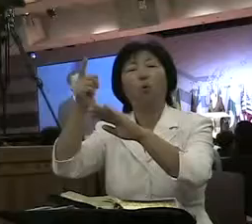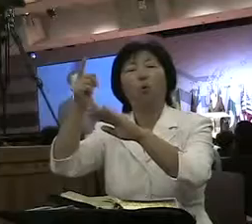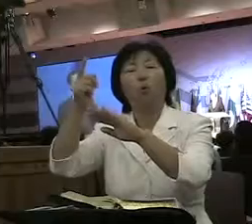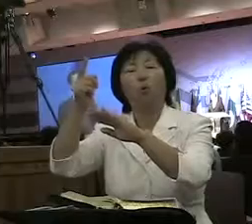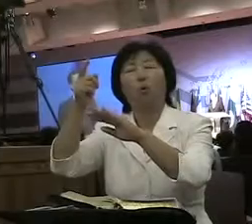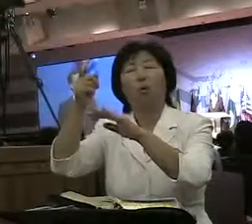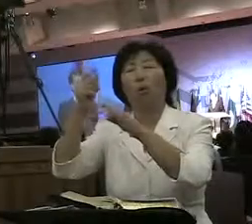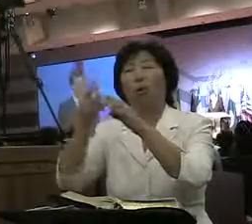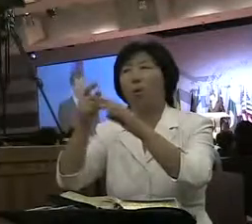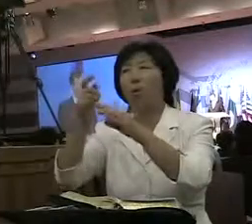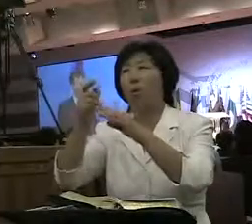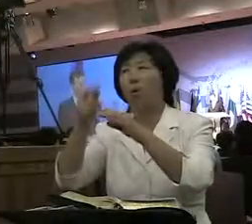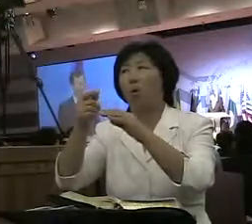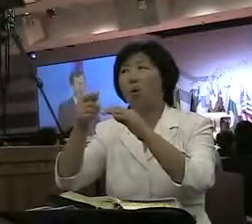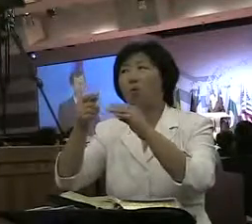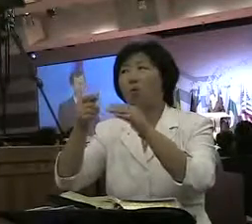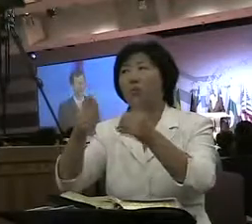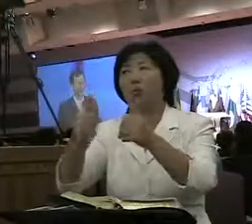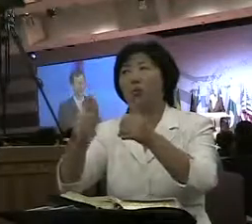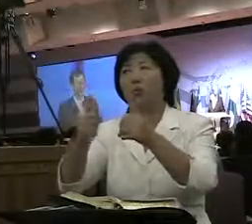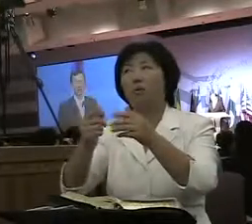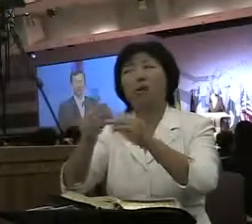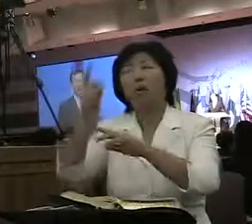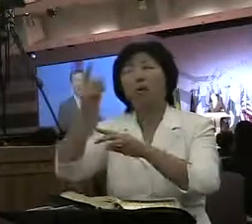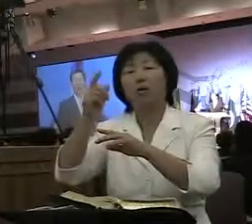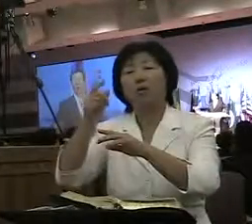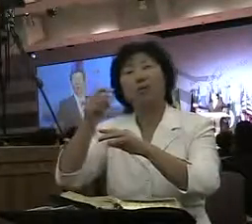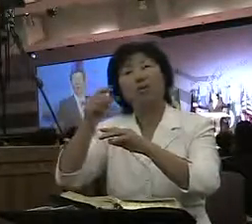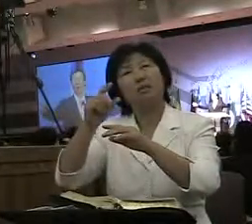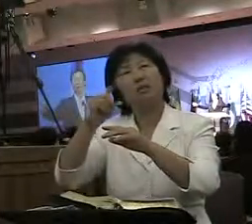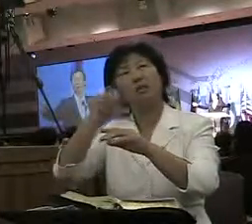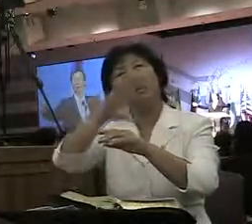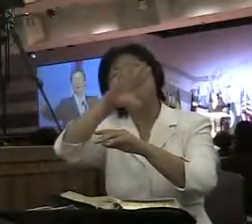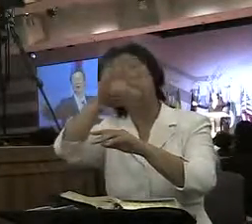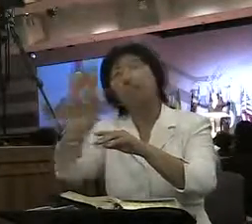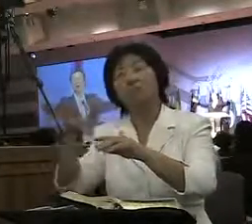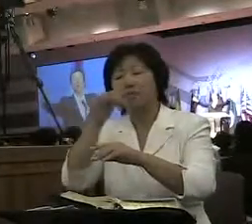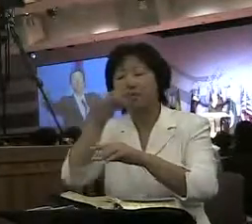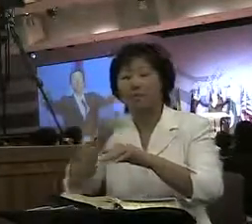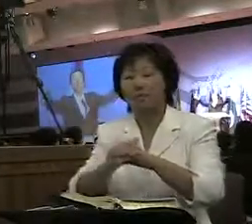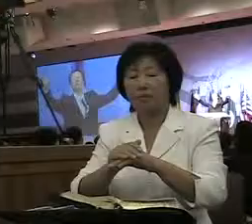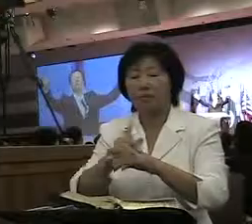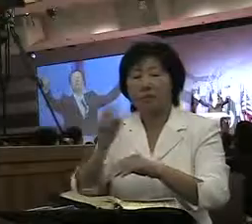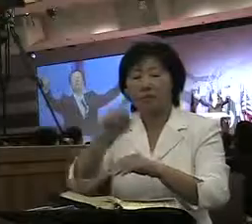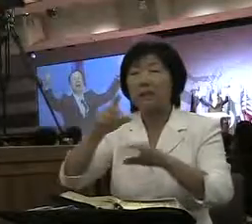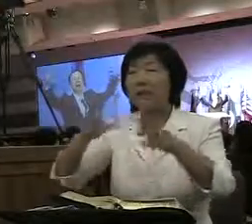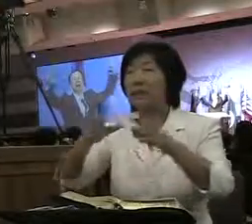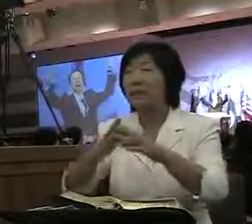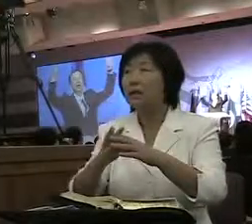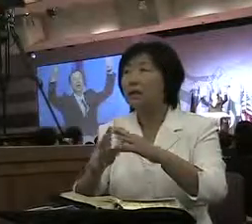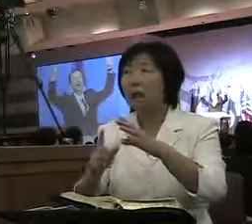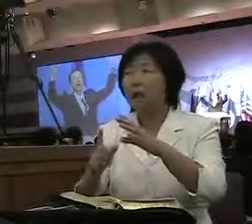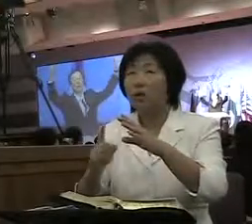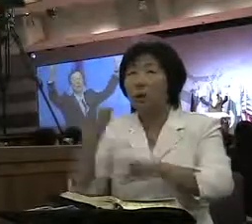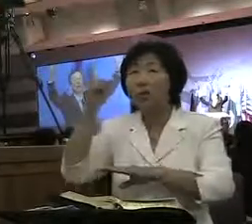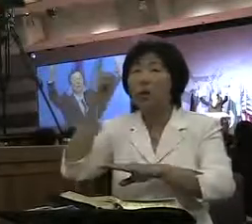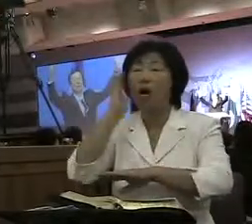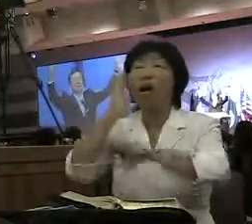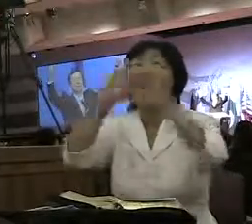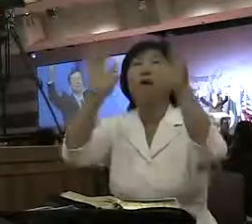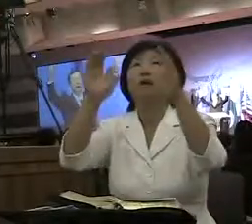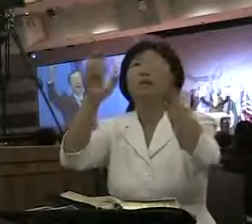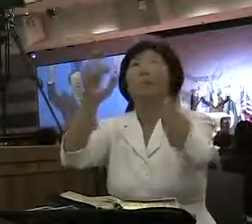근데 이 나라의 수프림 콜보다, 이 세상의 어떠한 법정보다 높은 법정인 하늘의